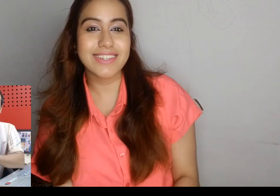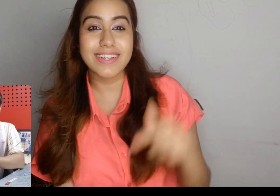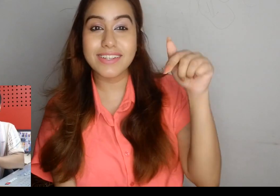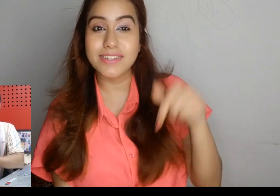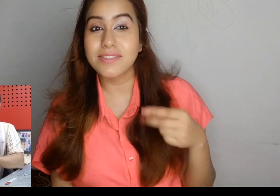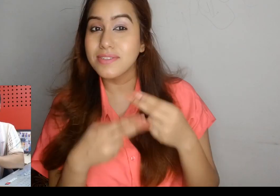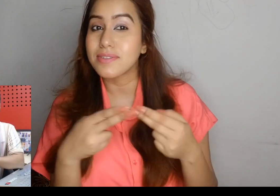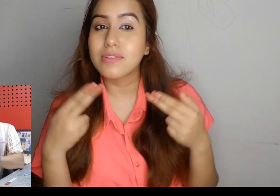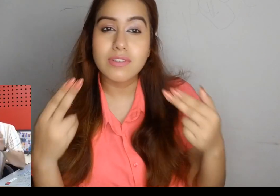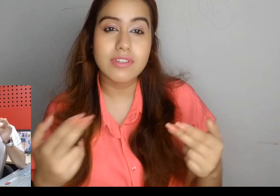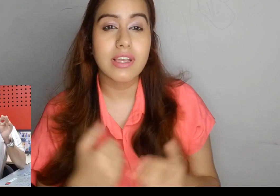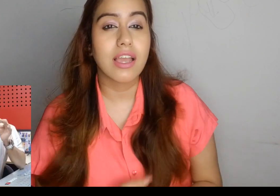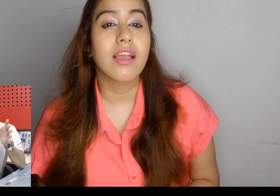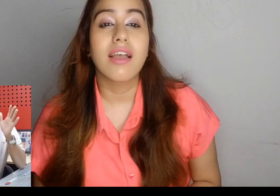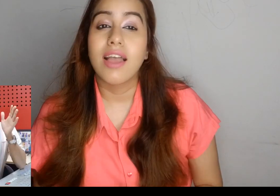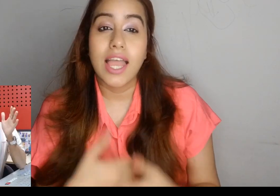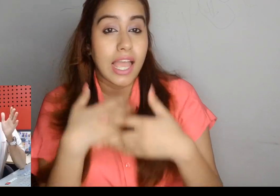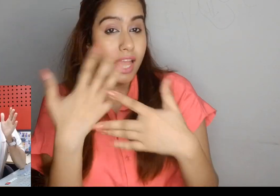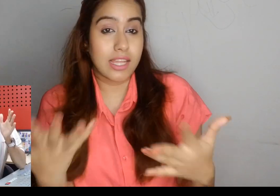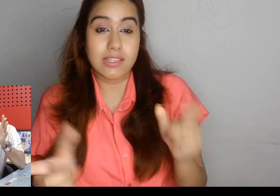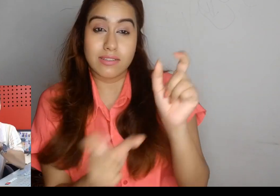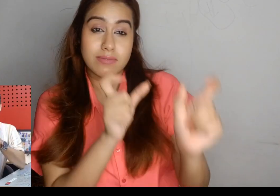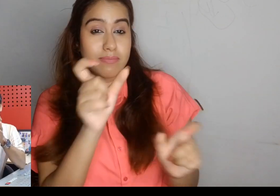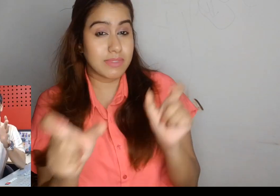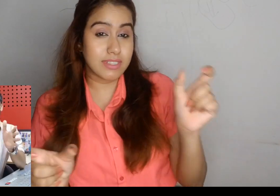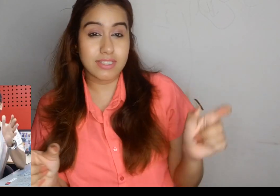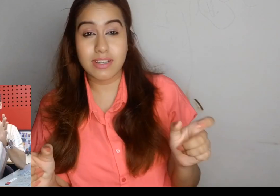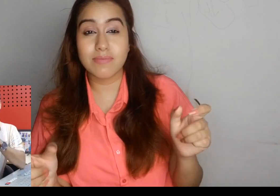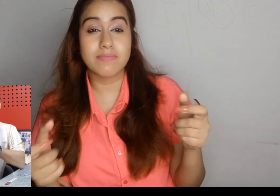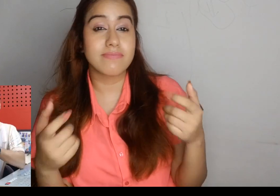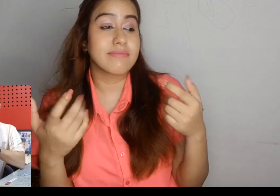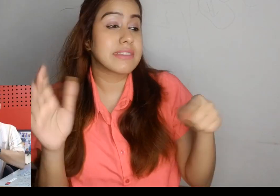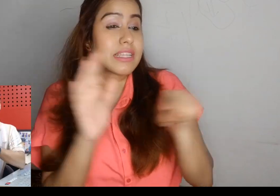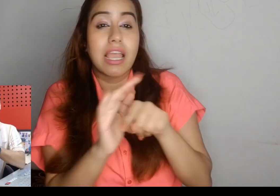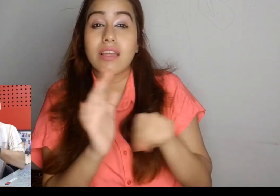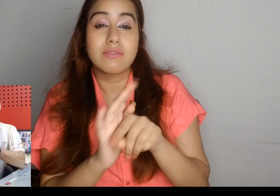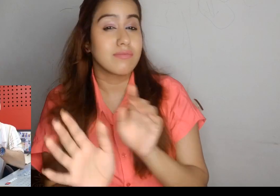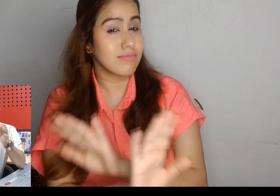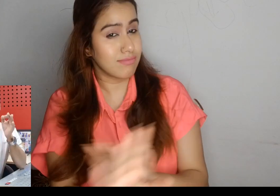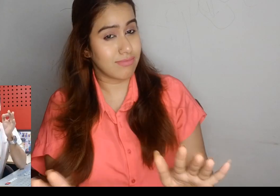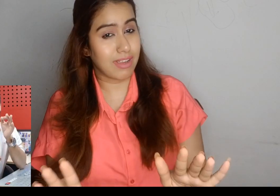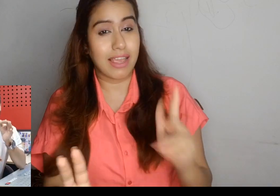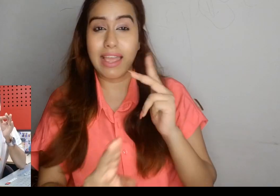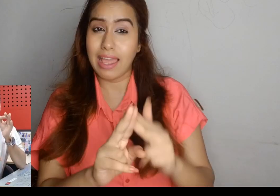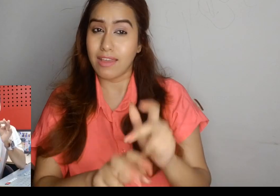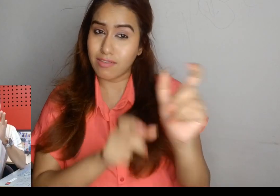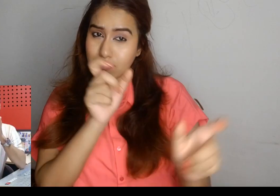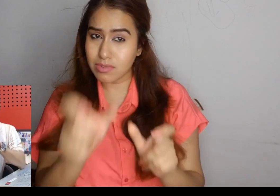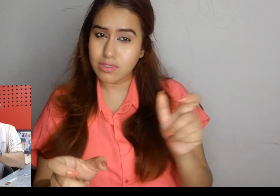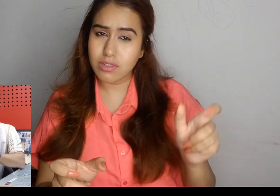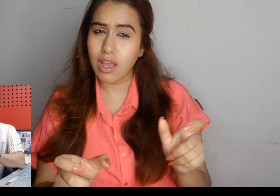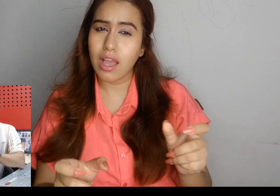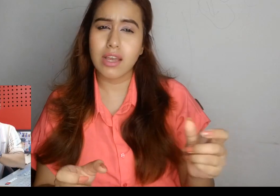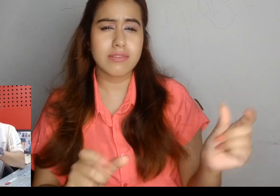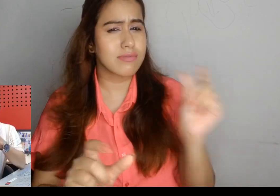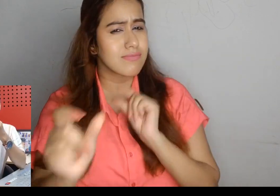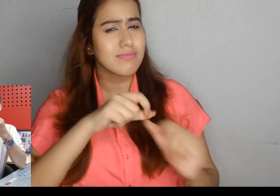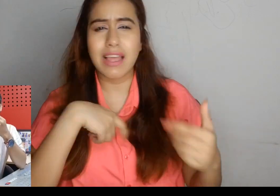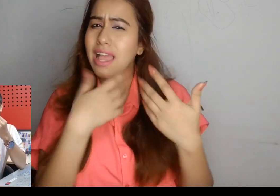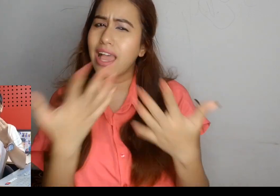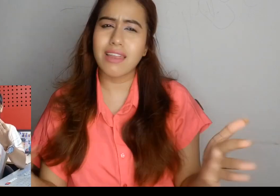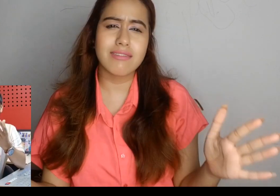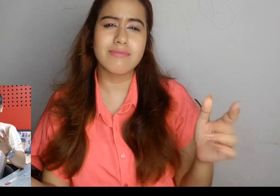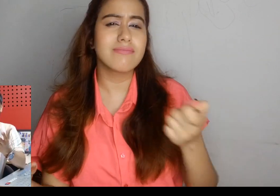किसी ने बड़े कमाल की बात कही है कि ना परेशान किसी को कीजिए, ना हैरान किसी को कीजिए, कोई लाख गलत बोले